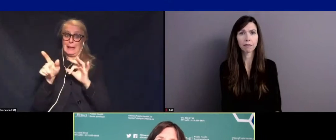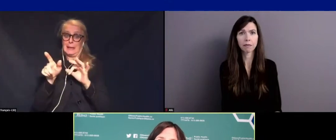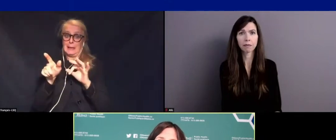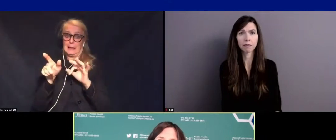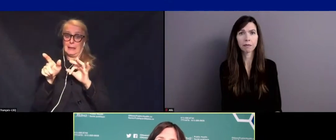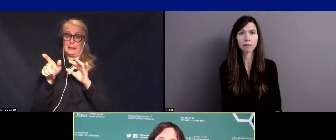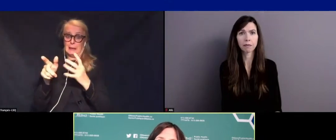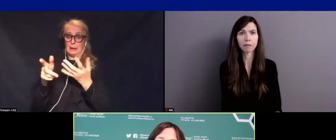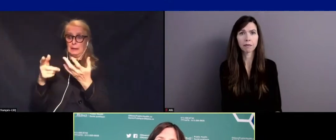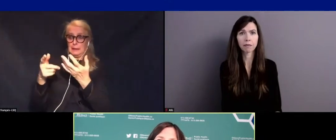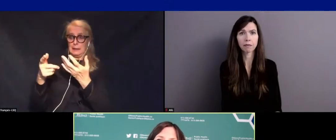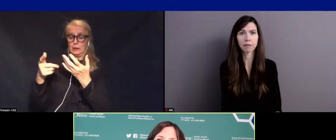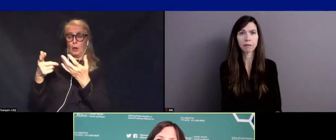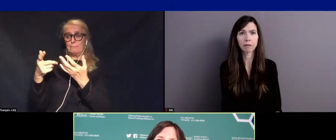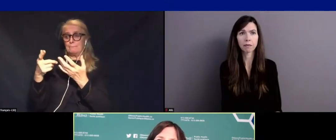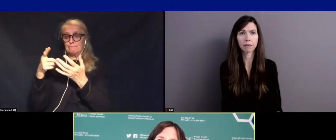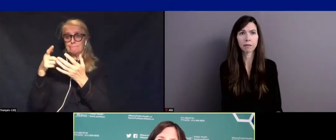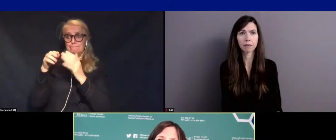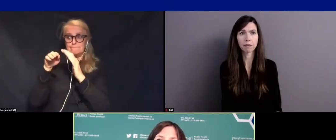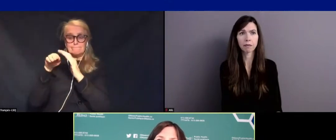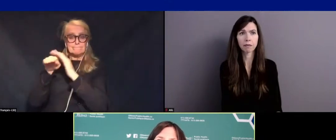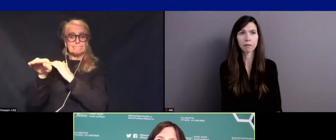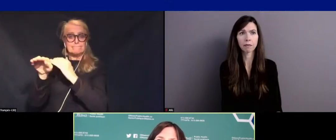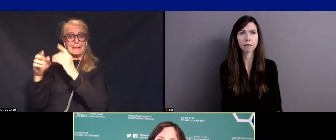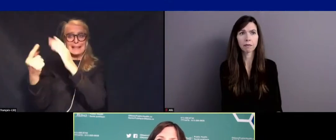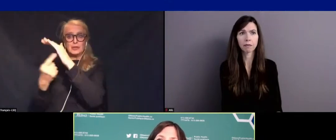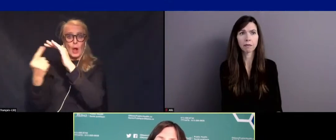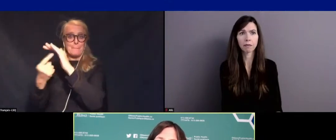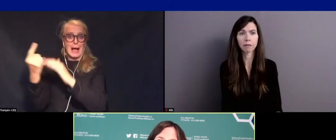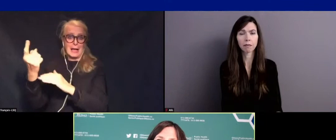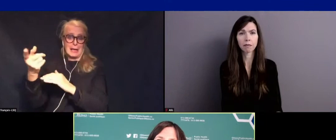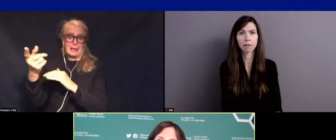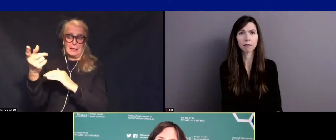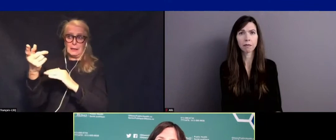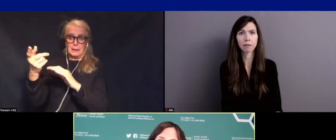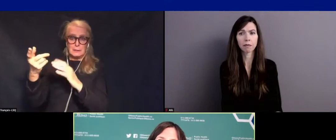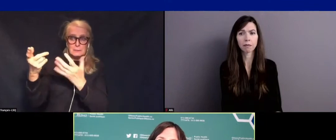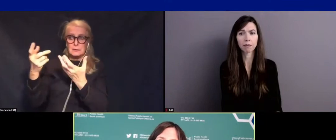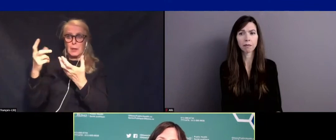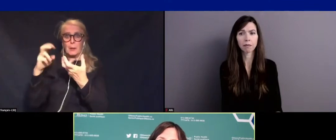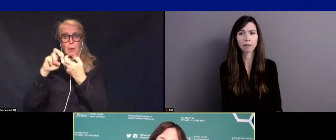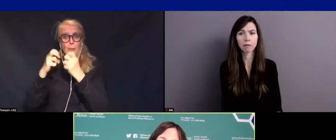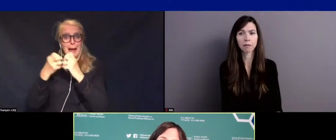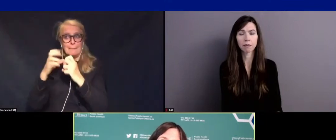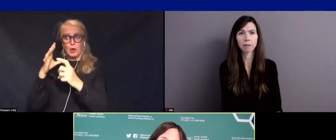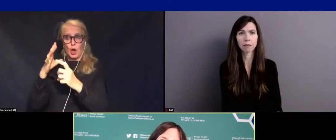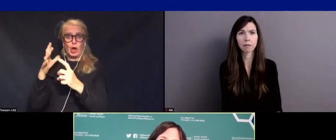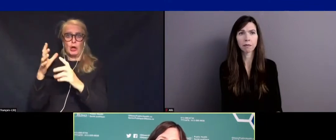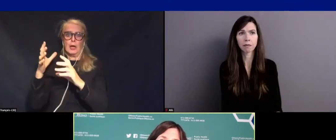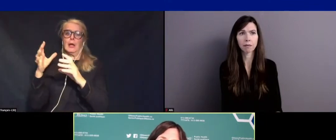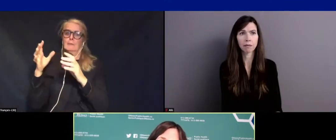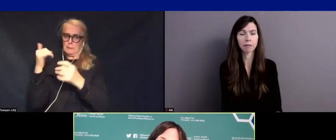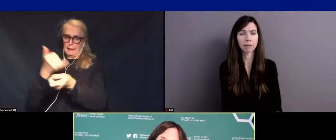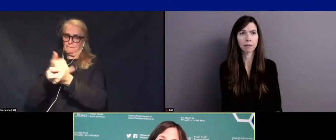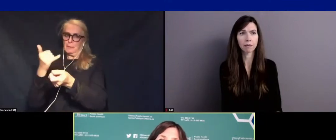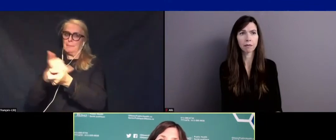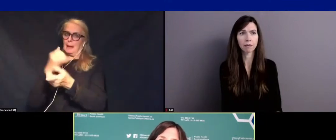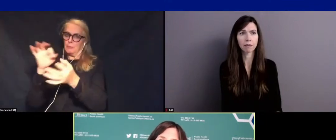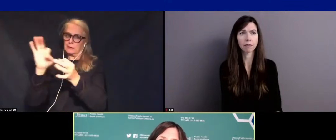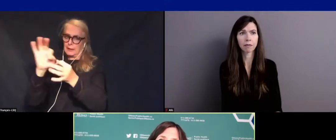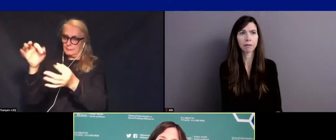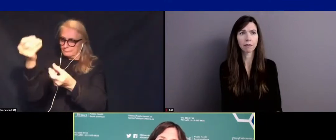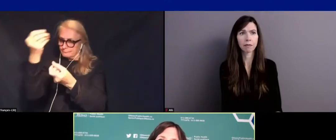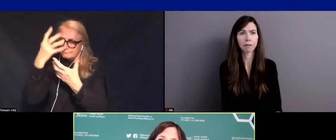barrières d'isolement et de communiquer vraiment